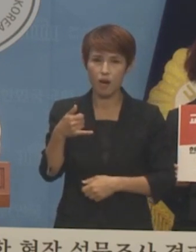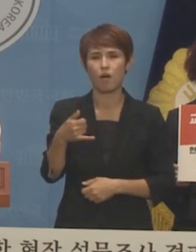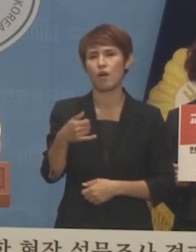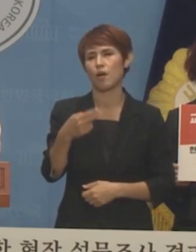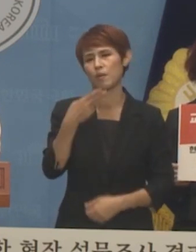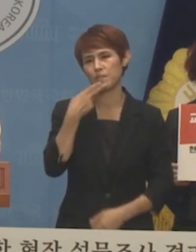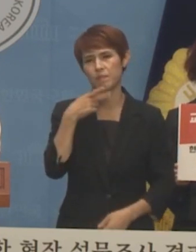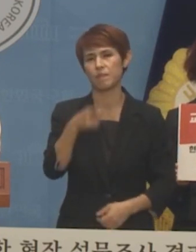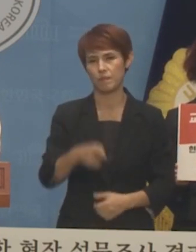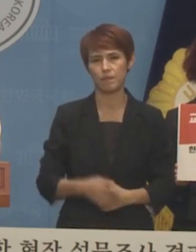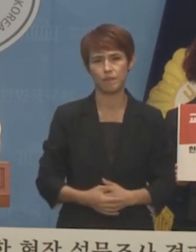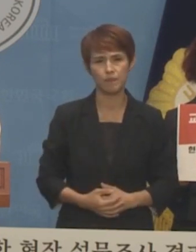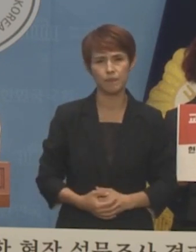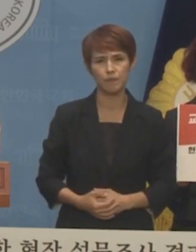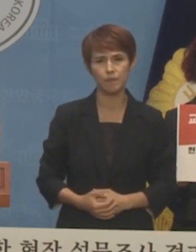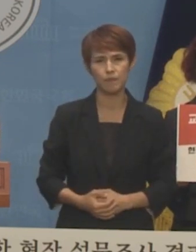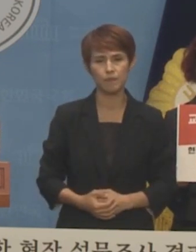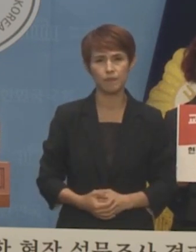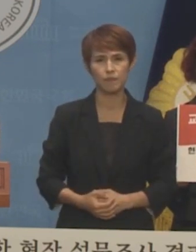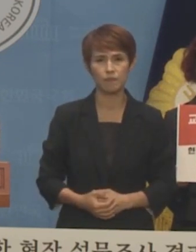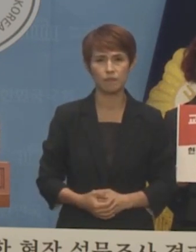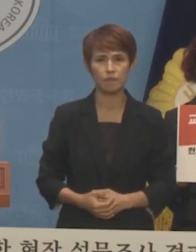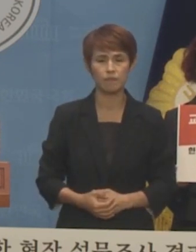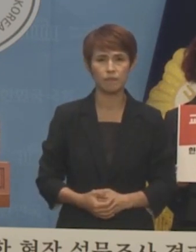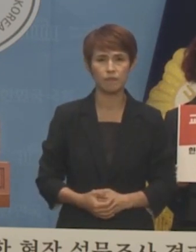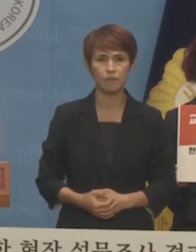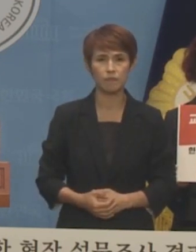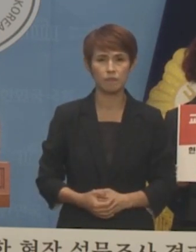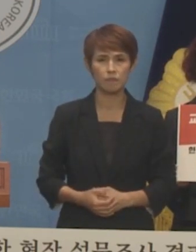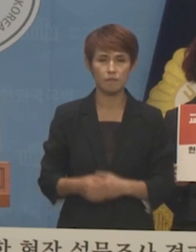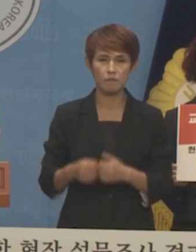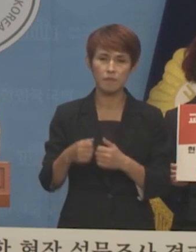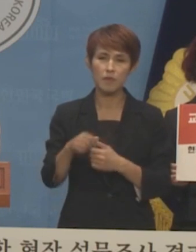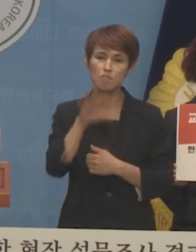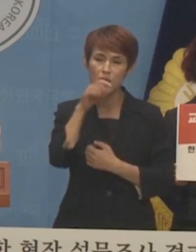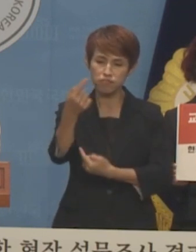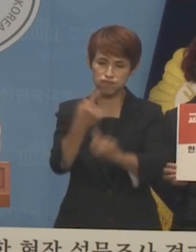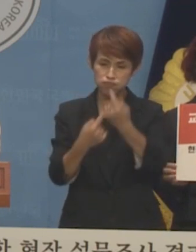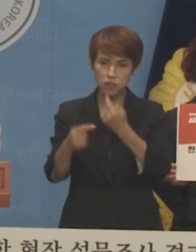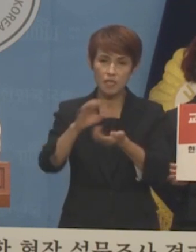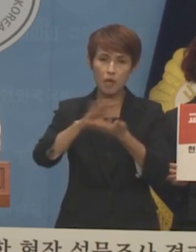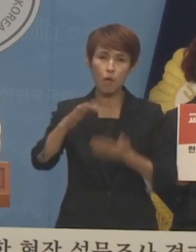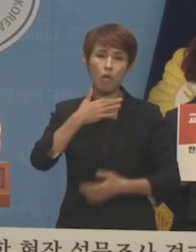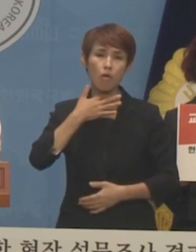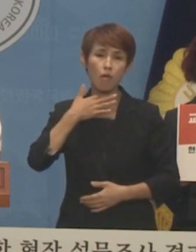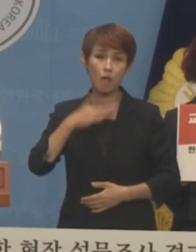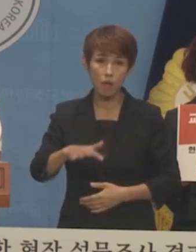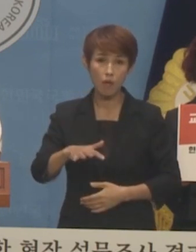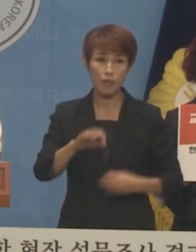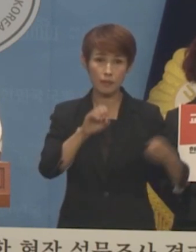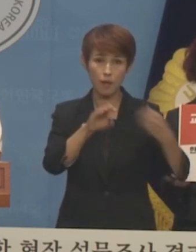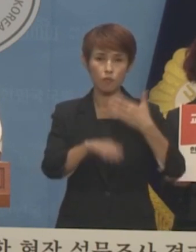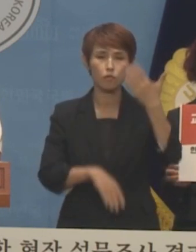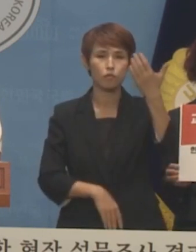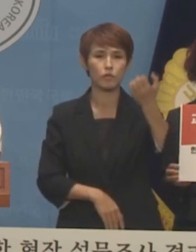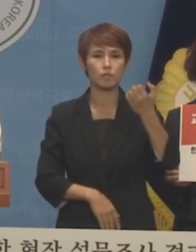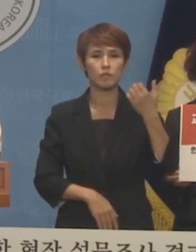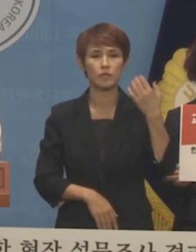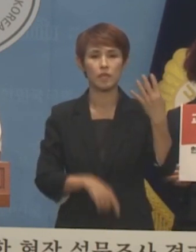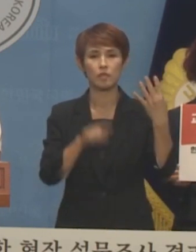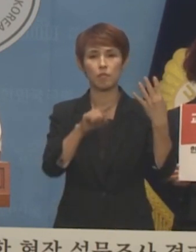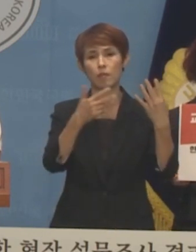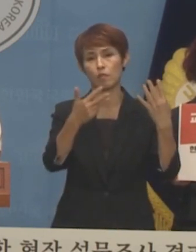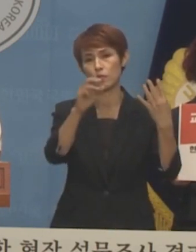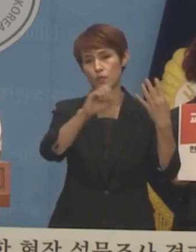구비되어 있을 리 만무합니다. 상황이 이렇다 보니 민원실 사용 경험이 없다는 응답이 94.8%에